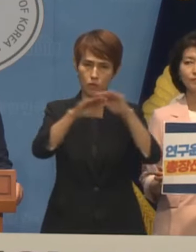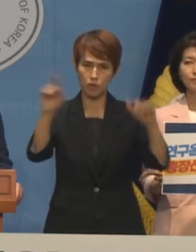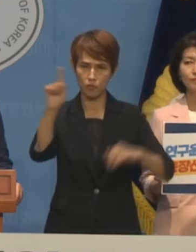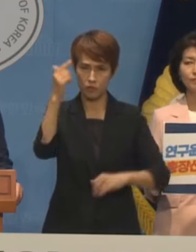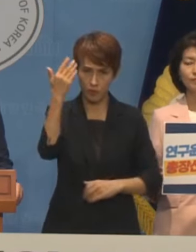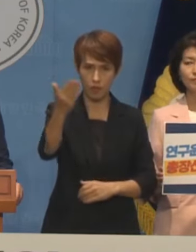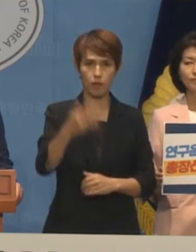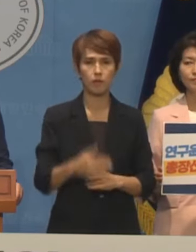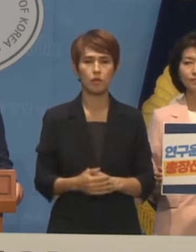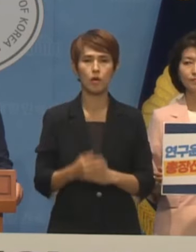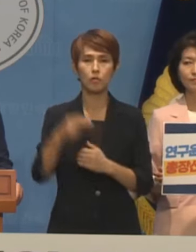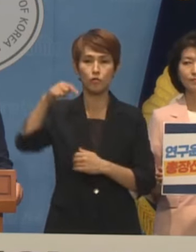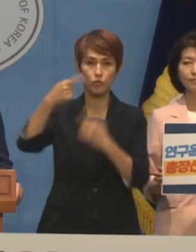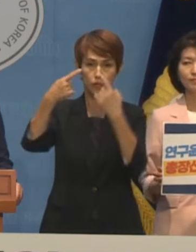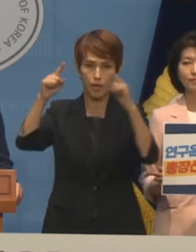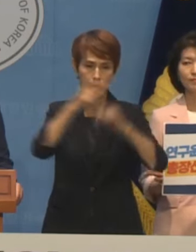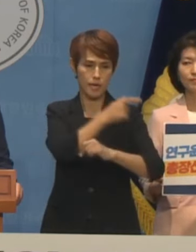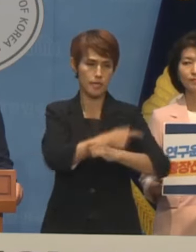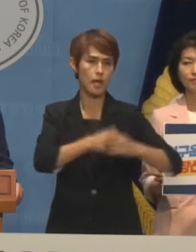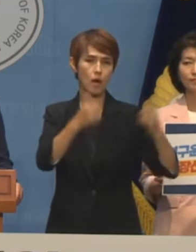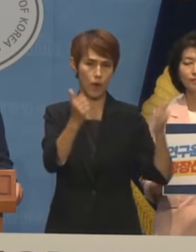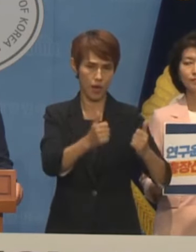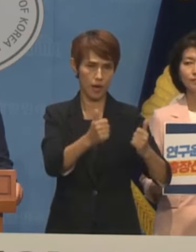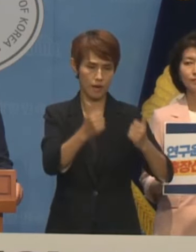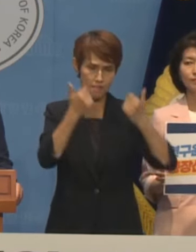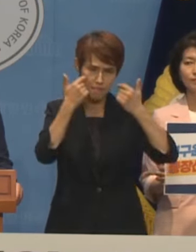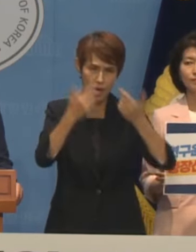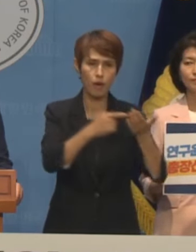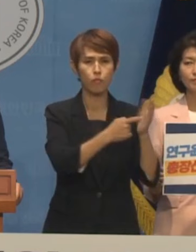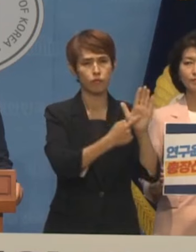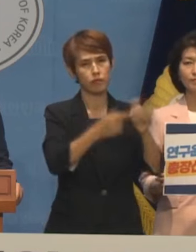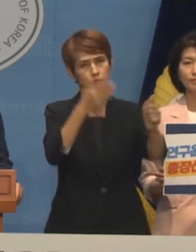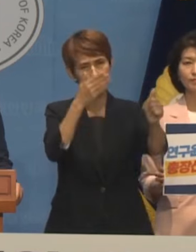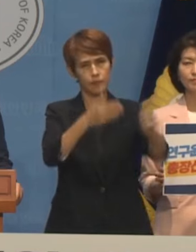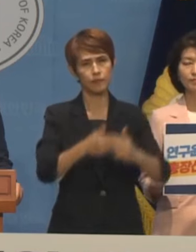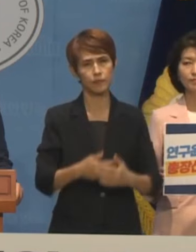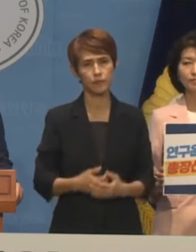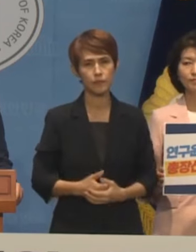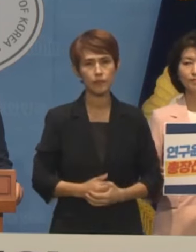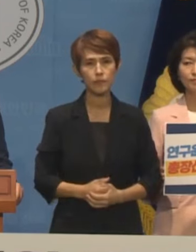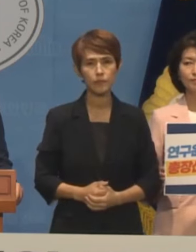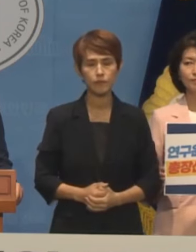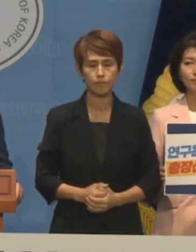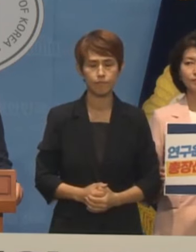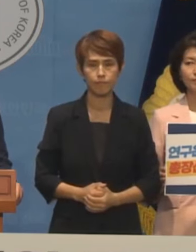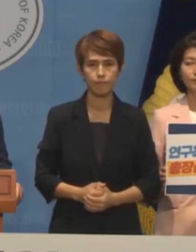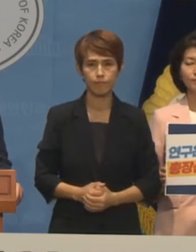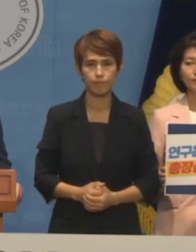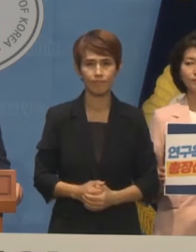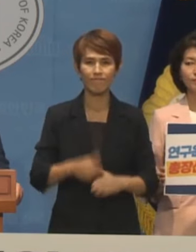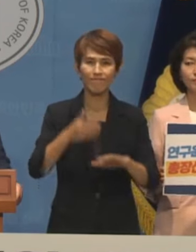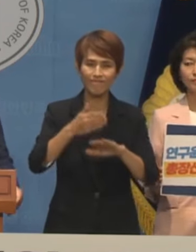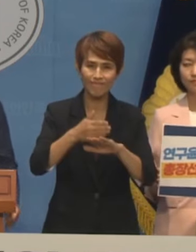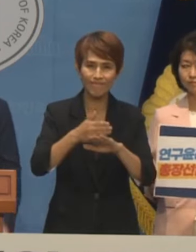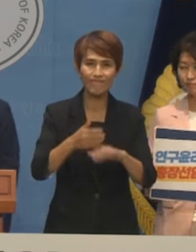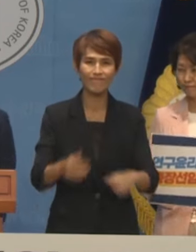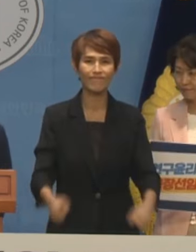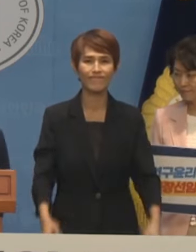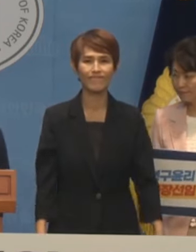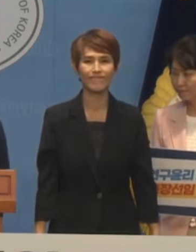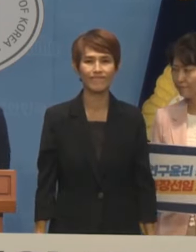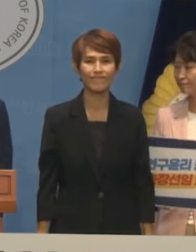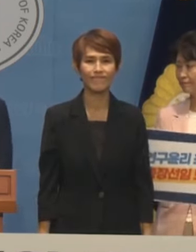무엇인지를 숙명여대 이사회가 명확하게 보여주시기를 다시 한번 간곡히 부탁드립니다. 감사합니다.